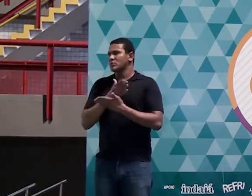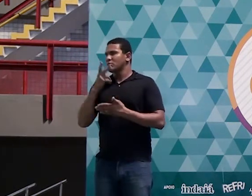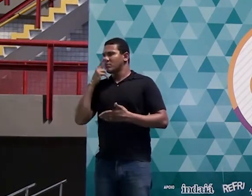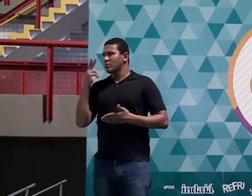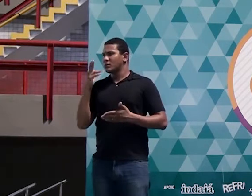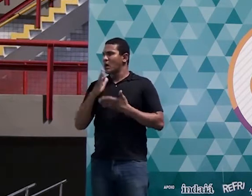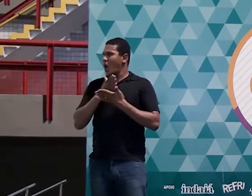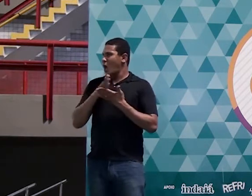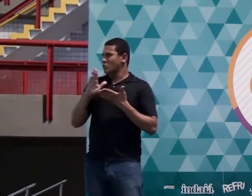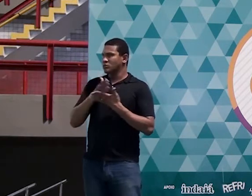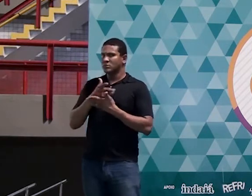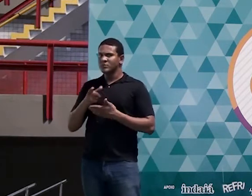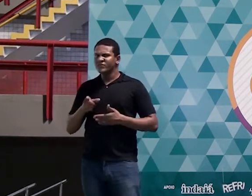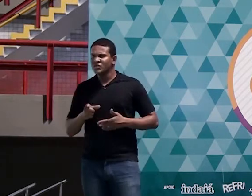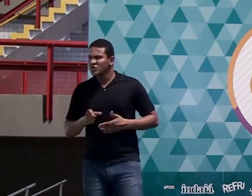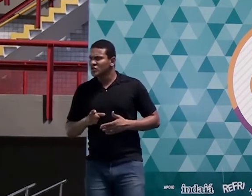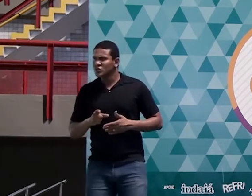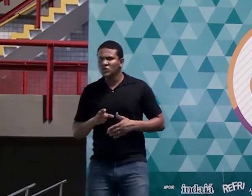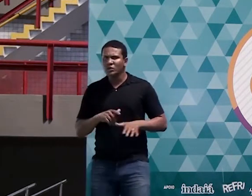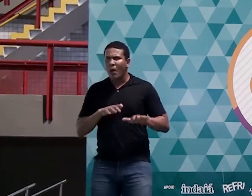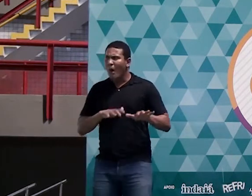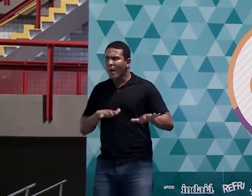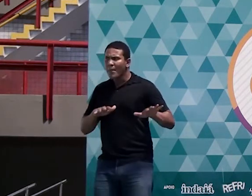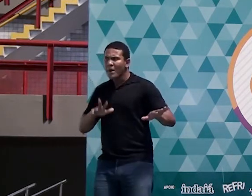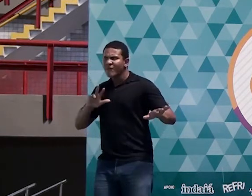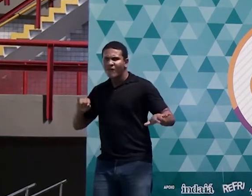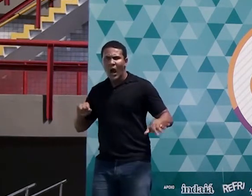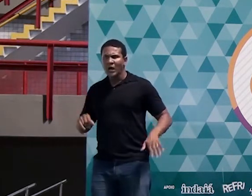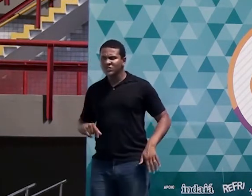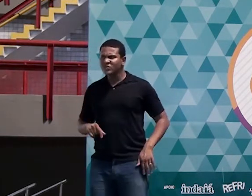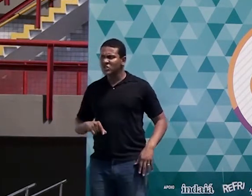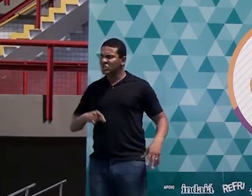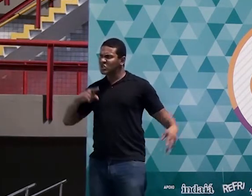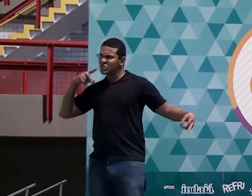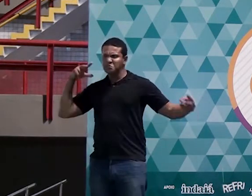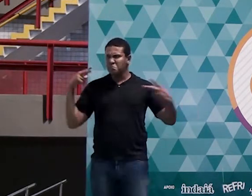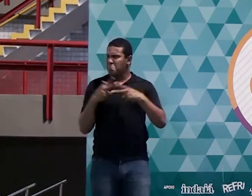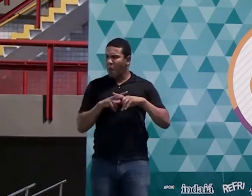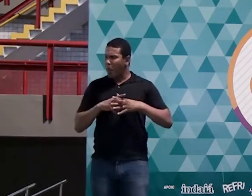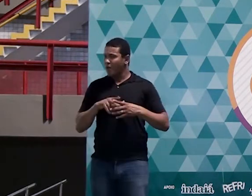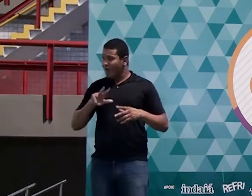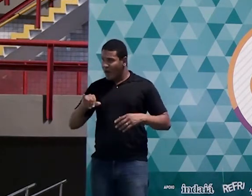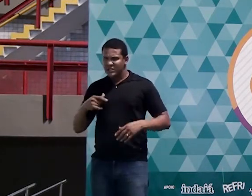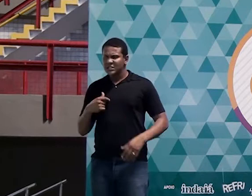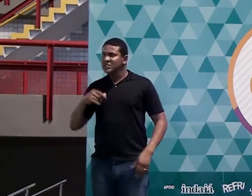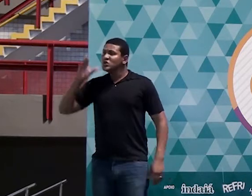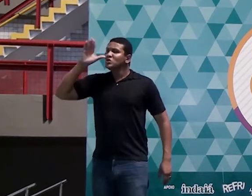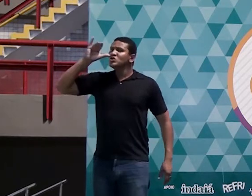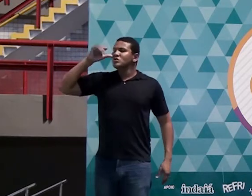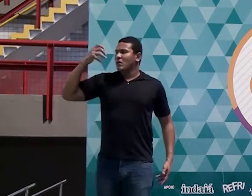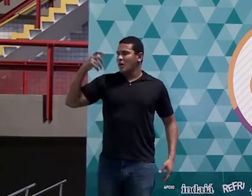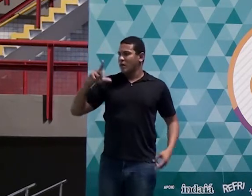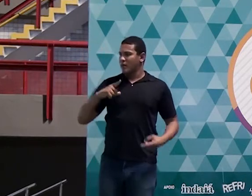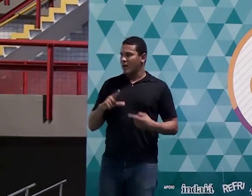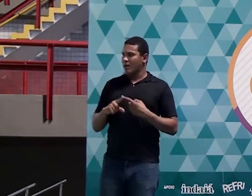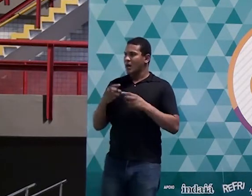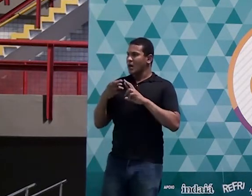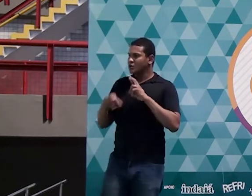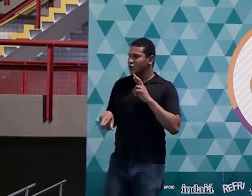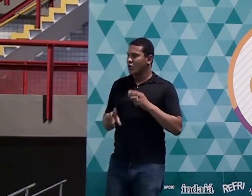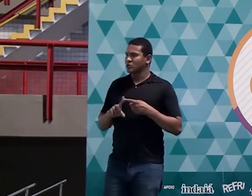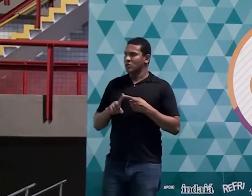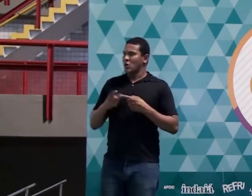movimento tão influente como aquele na época? Você tem movimento por motivo comercial, motivo religioso,